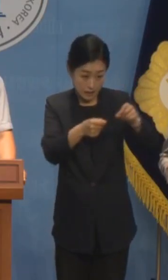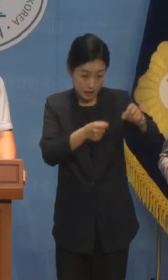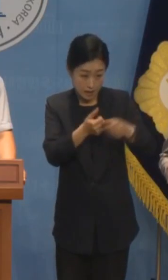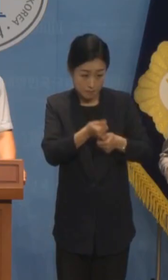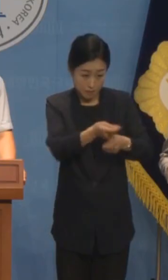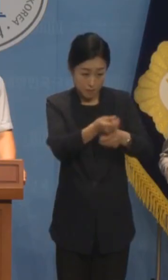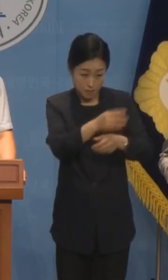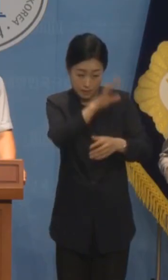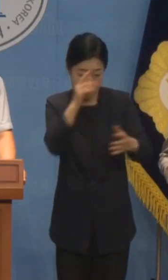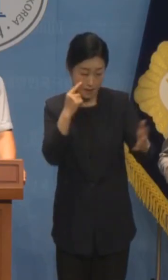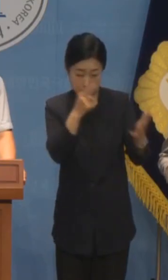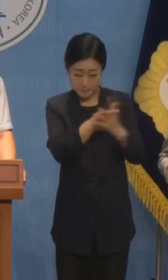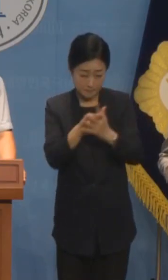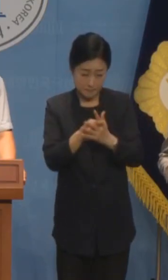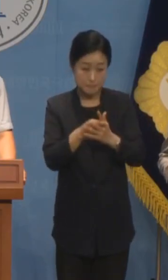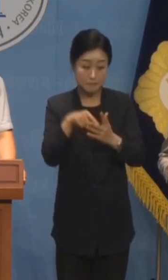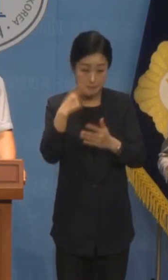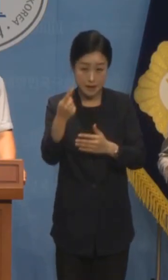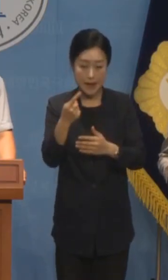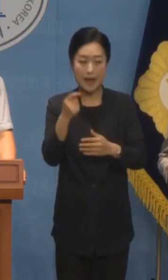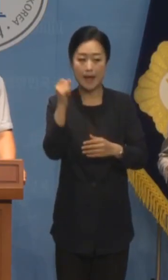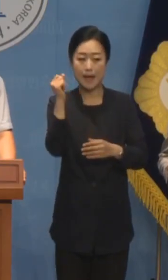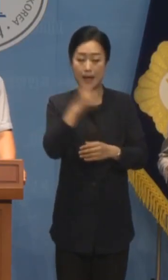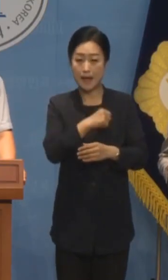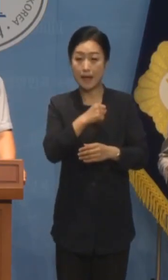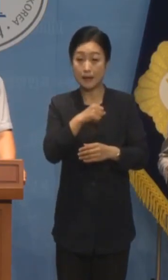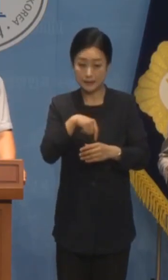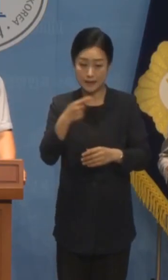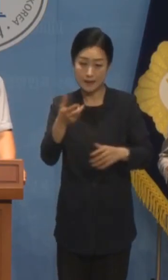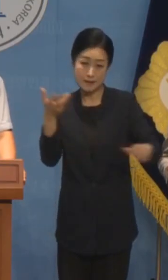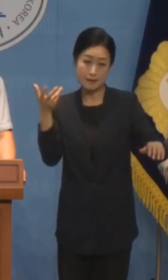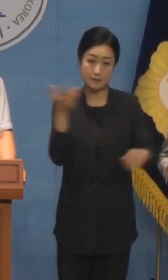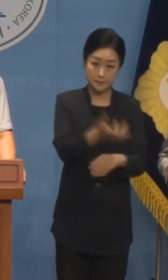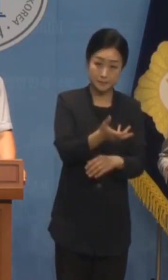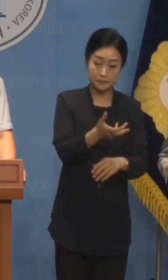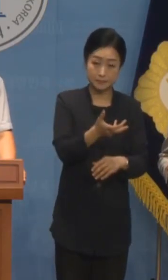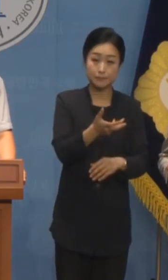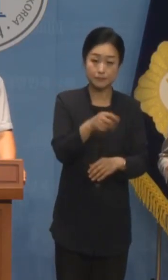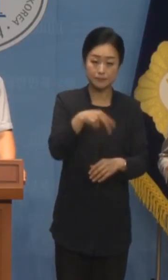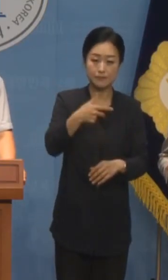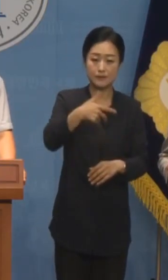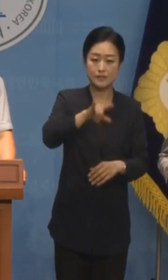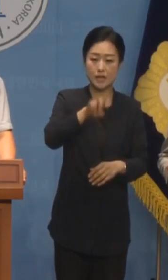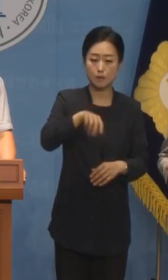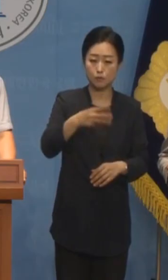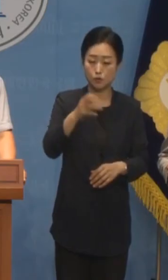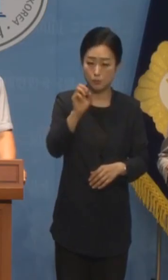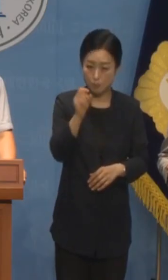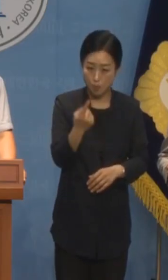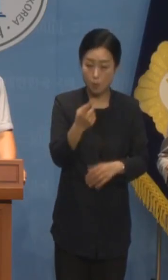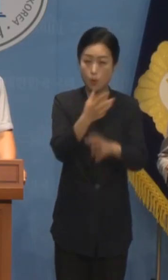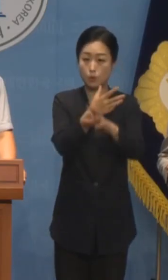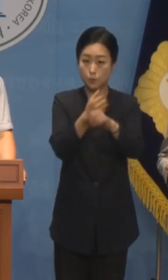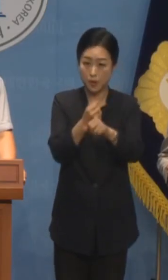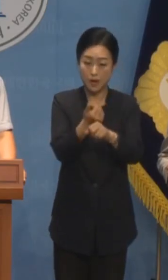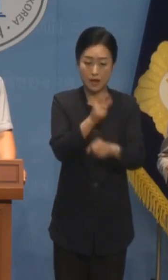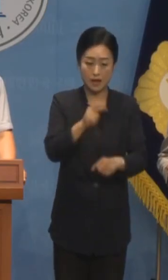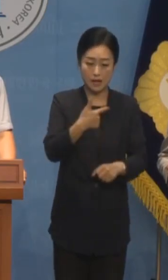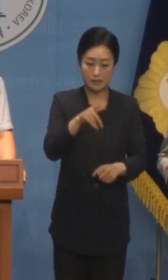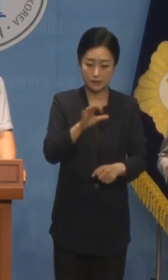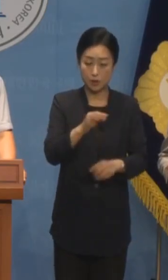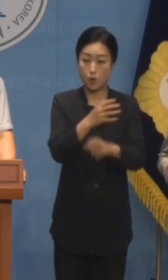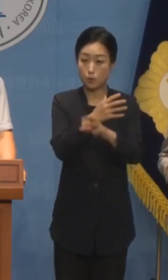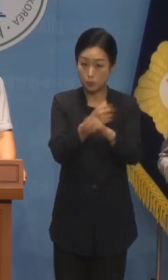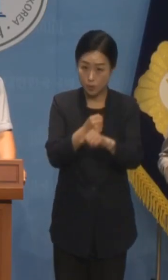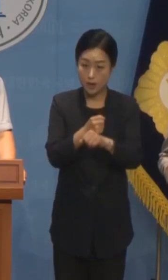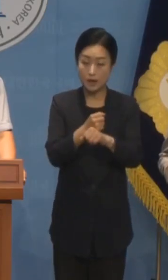삼았던 것입니다. 그 이후에 이모군란을 빌미로 해서 제물포 조약, 한성 조약, 그 다음에 동학혁명을